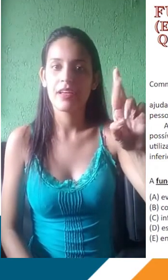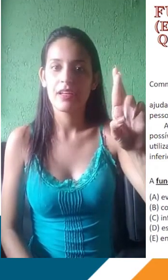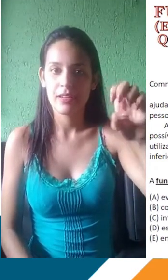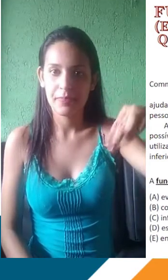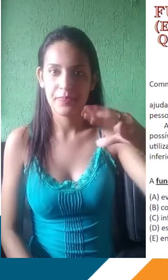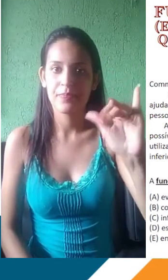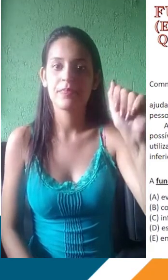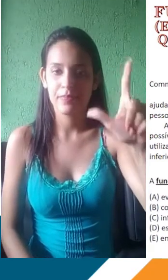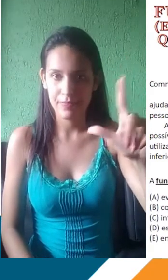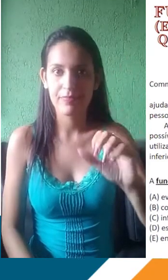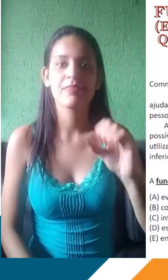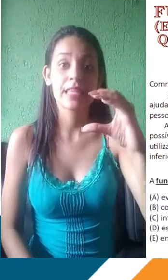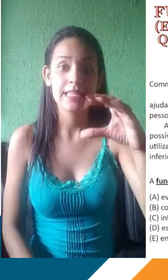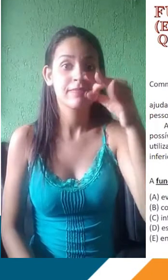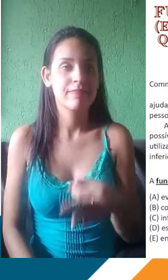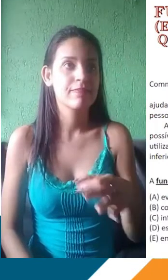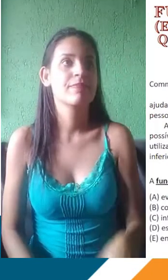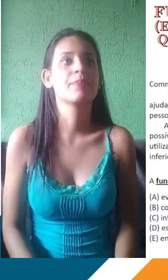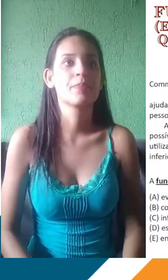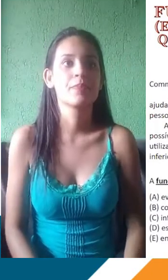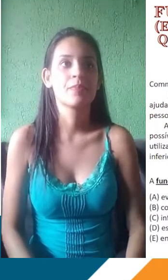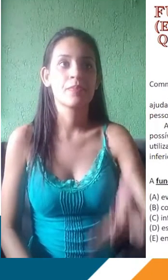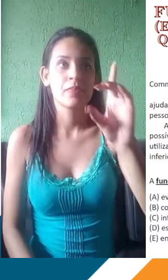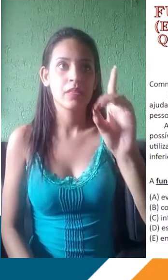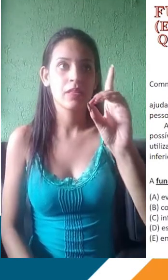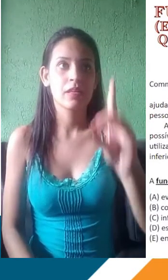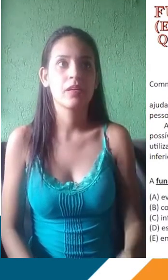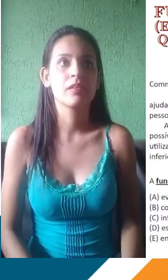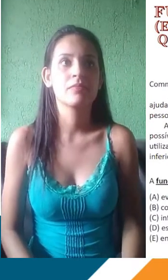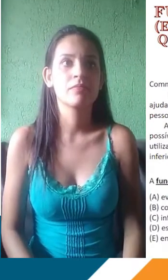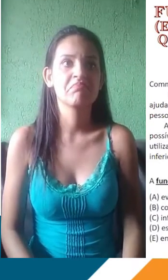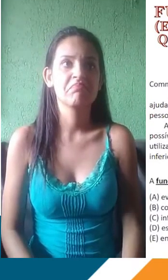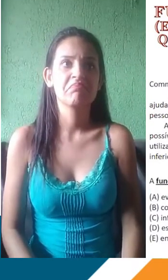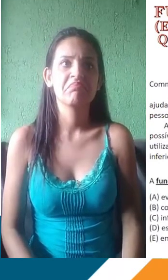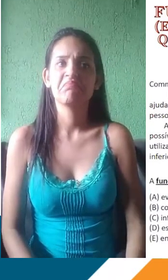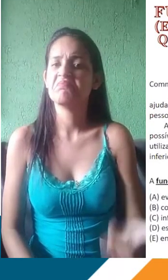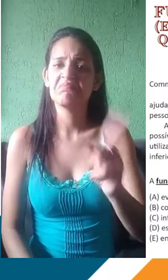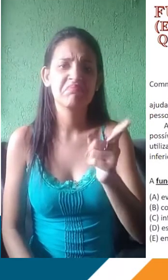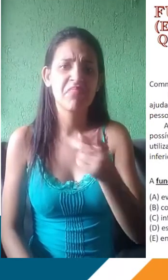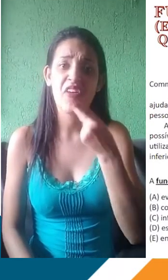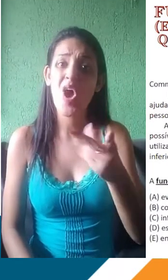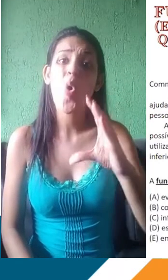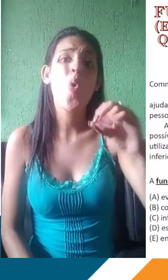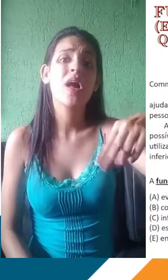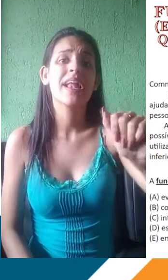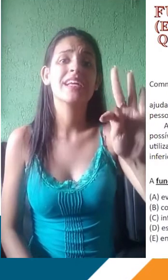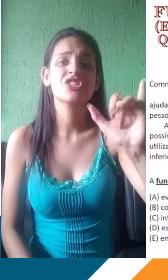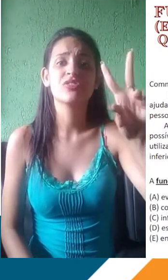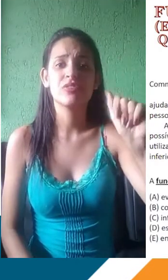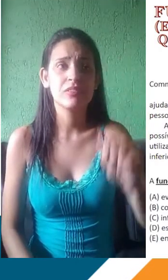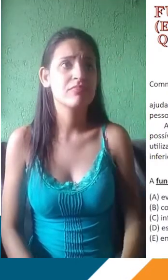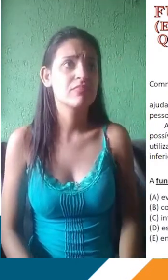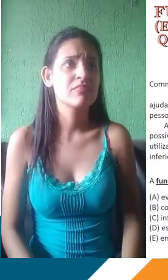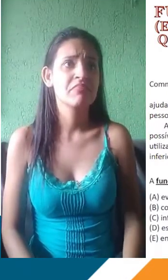interlocução com o leitor, que mais uma vez conversa com a função conativa, que também está presente na letra B. E por último, a letra E,